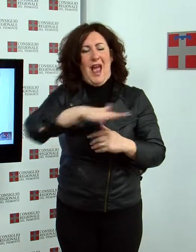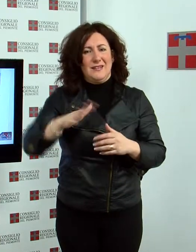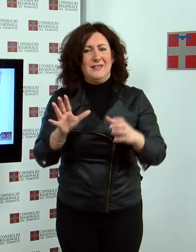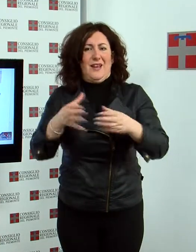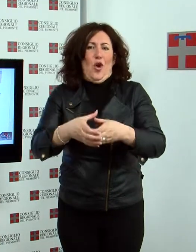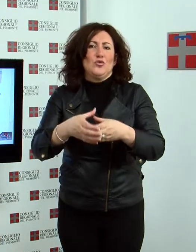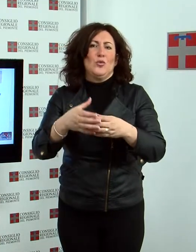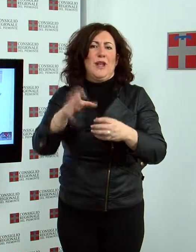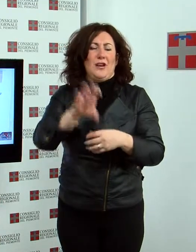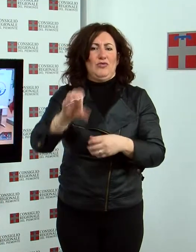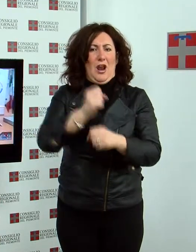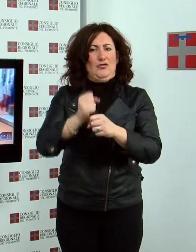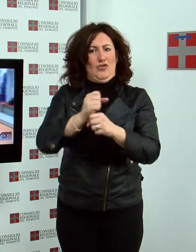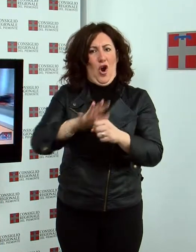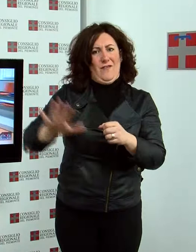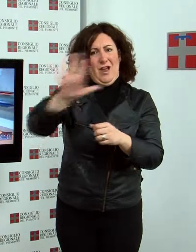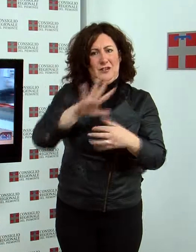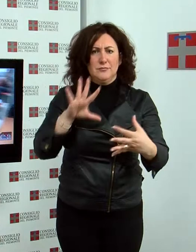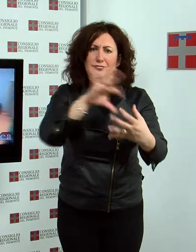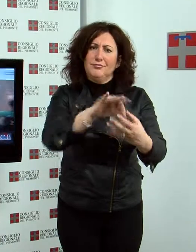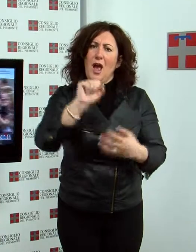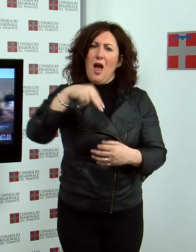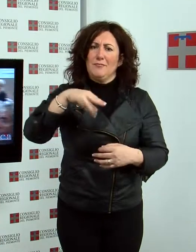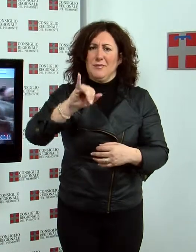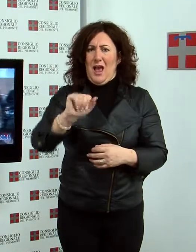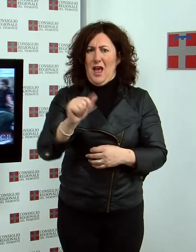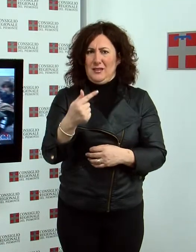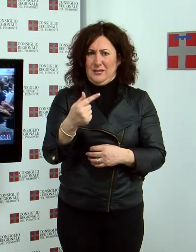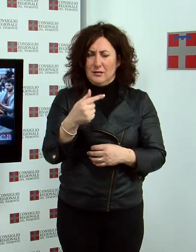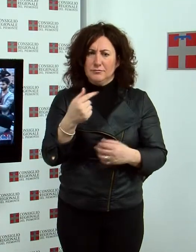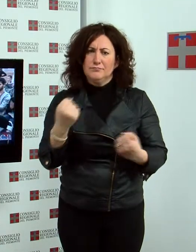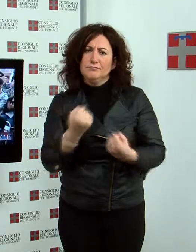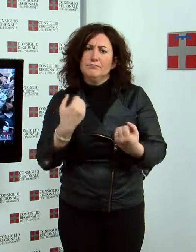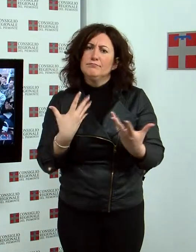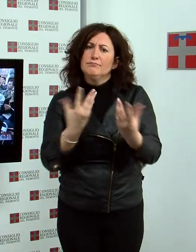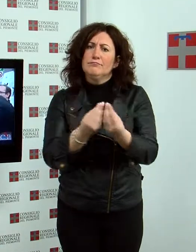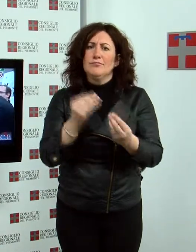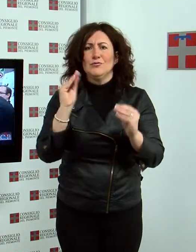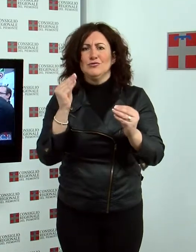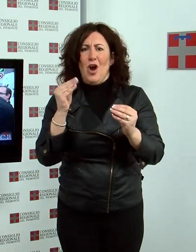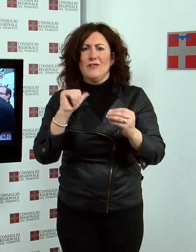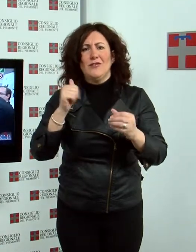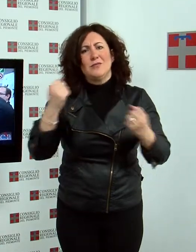di Torino, si propone di sostenere tra i giovani e gli studenti una campagna di sensibilizzazione al corretto svolgimento della